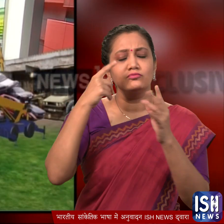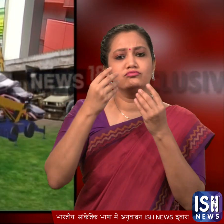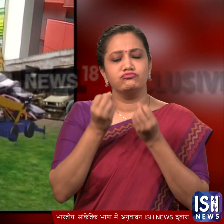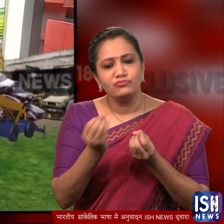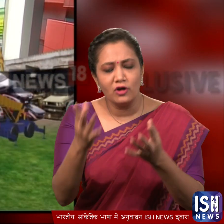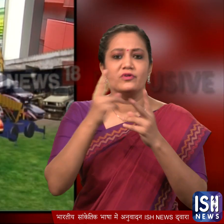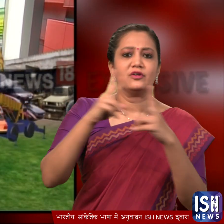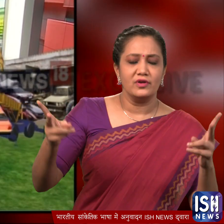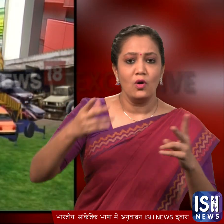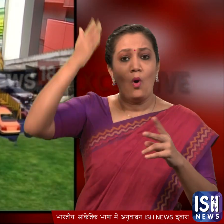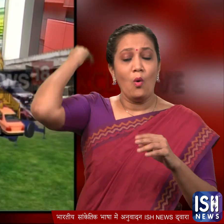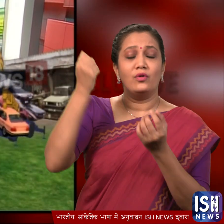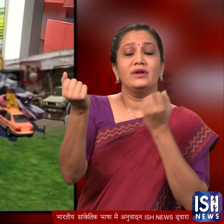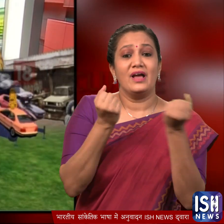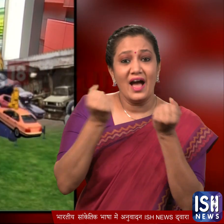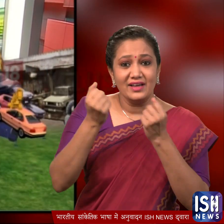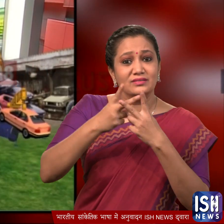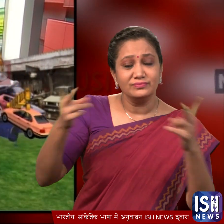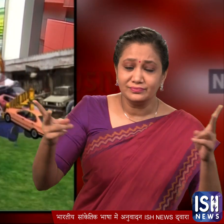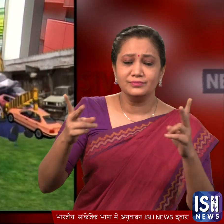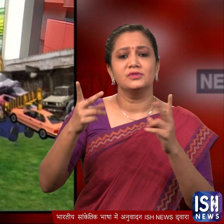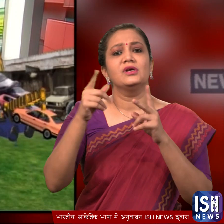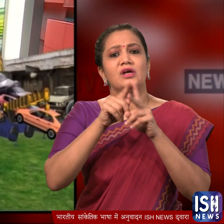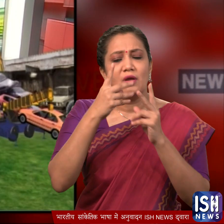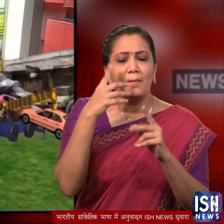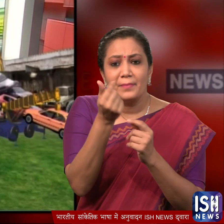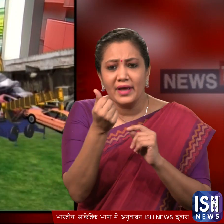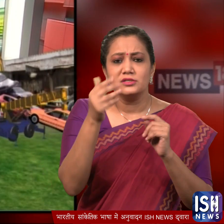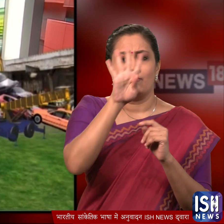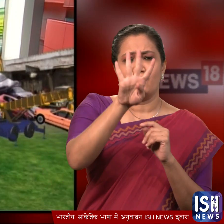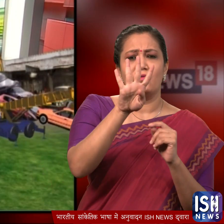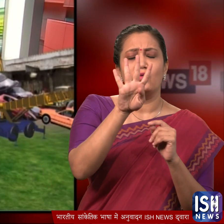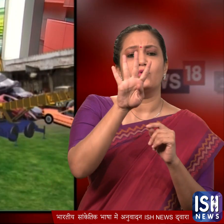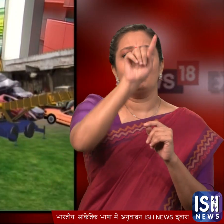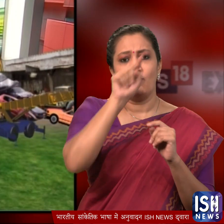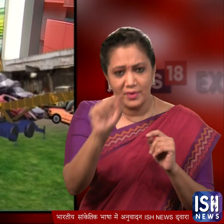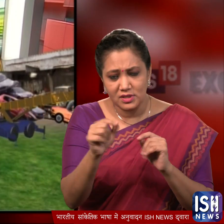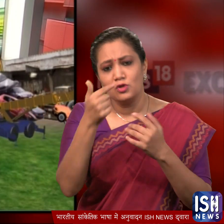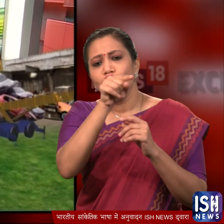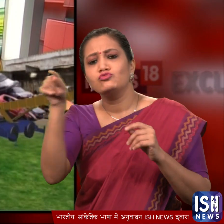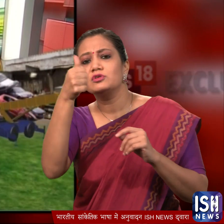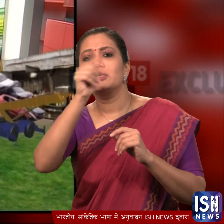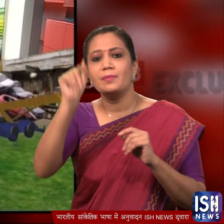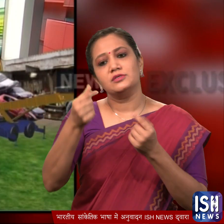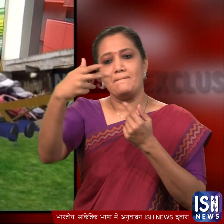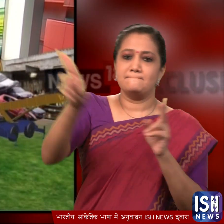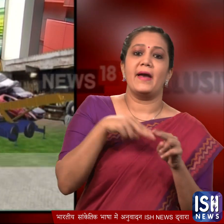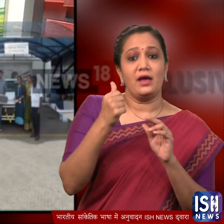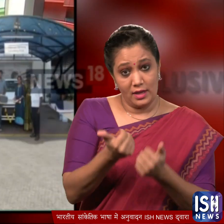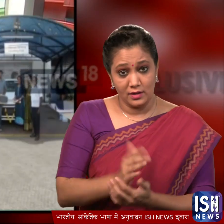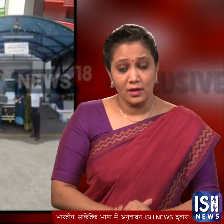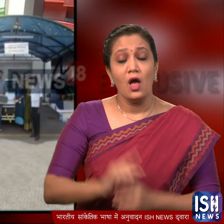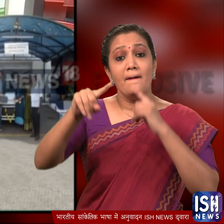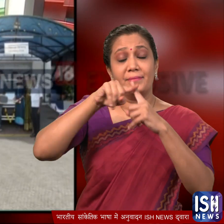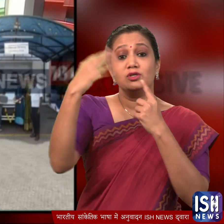छूट दी जाएगी। जो लोग अपनी पुरानी गाड़ी को स्क्रैपिंग सेंटर ले जाएंगे, उन्हें गाड़ी की कीमत का लगभग 4 से 6% दाम दिया जाएगा। इसके अलावा इन